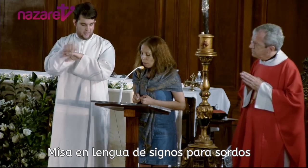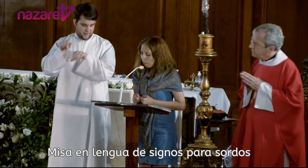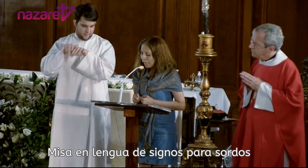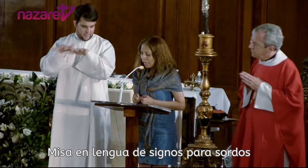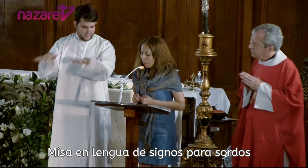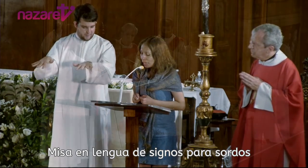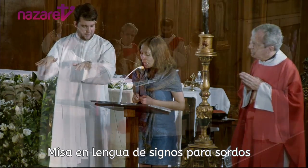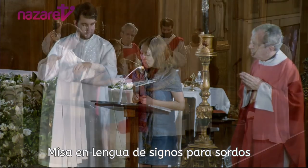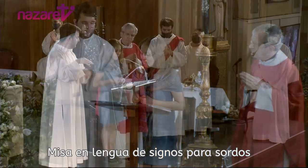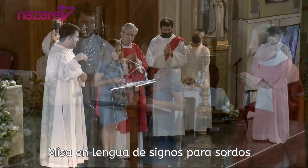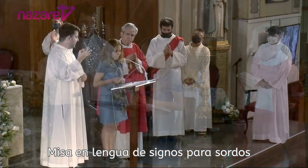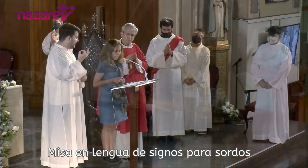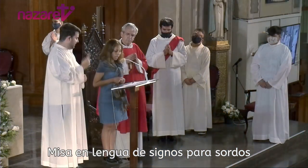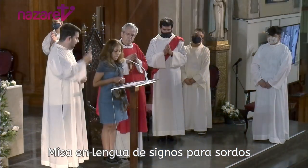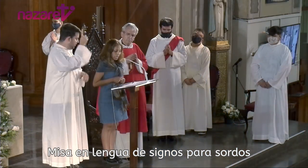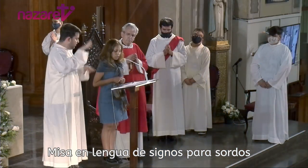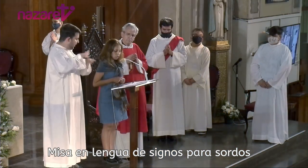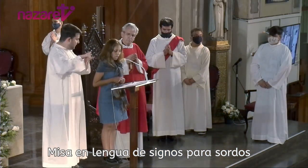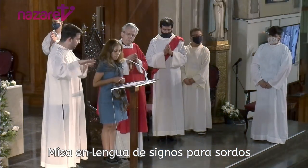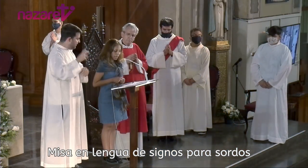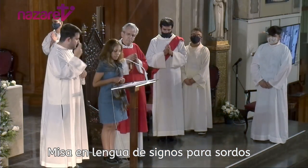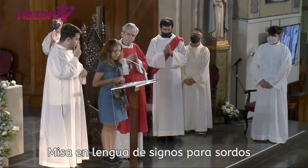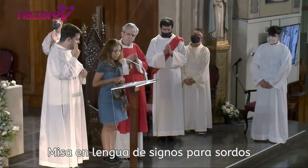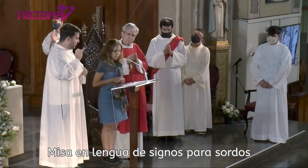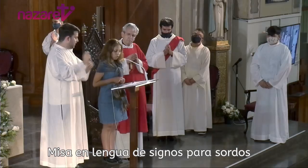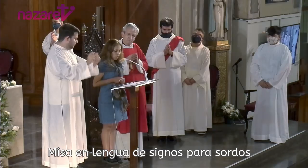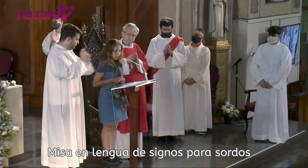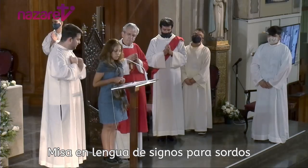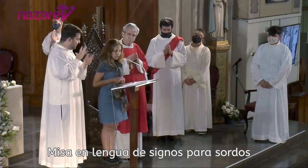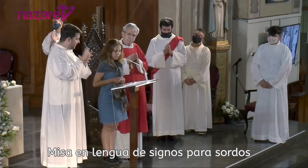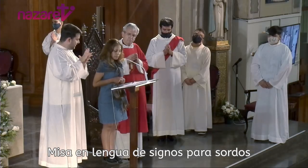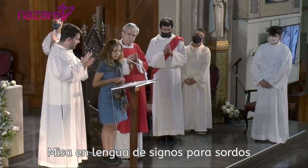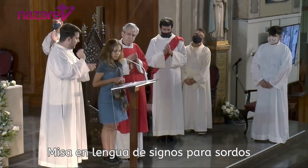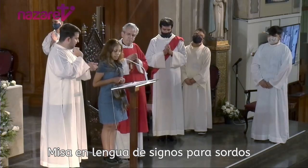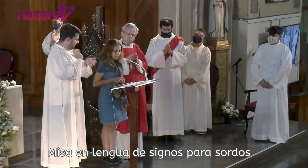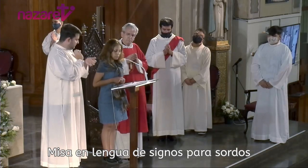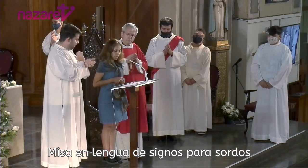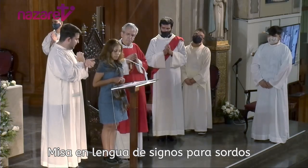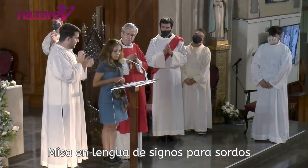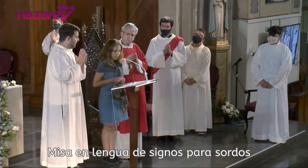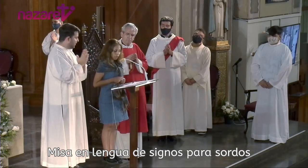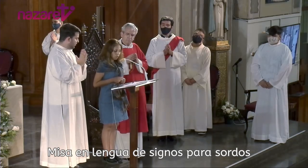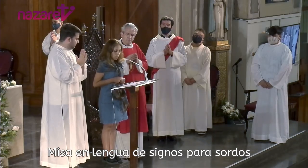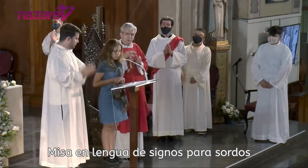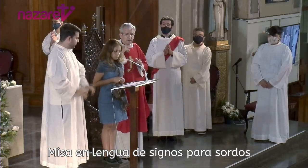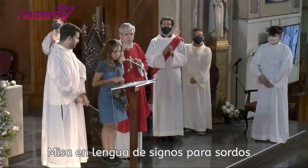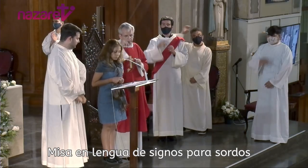para acabar la pandemia. Que Dios aparte del miedo y nos dé serenidad y esperanza. Oremos.